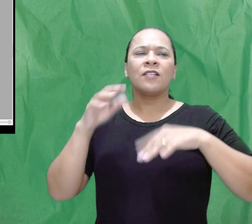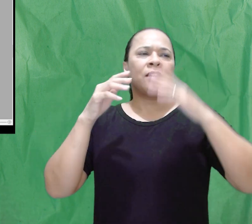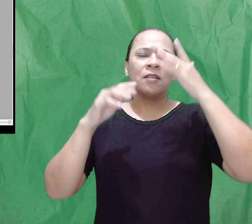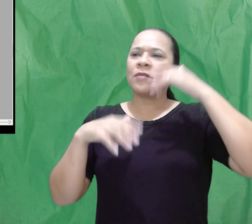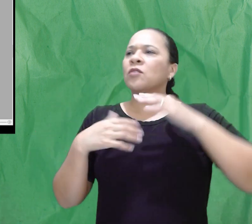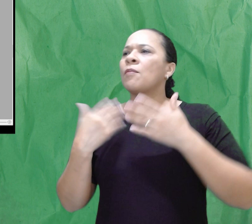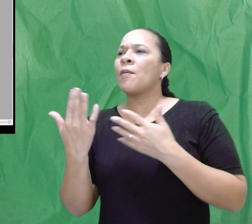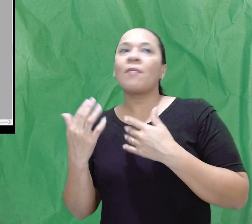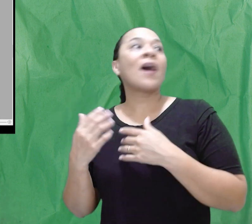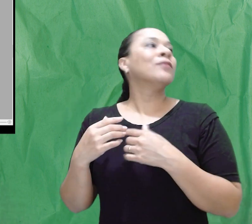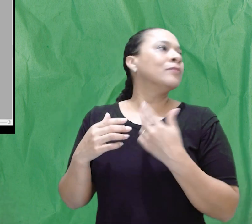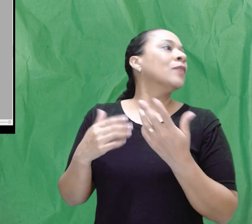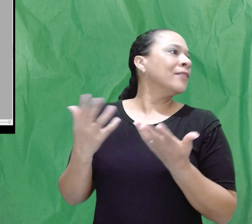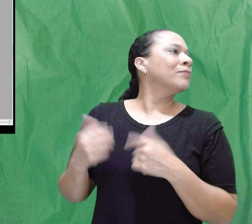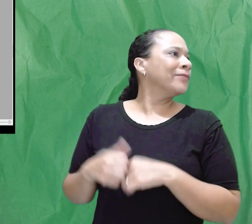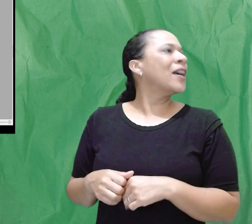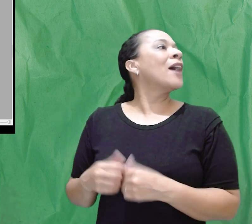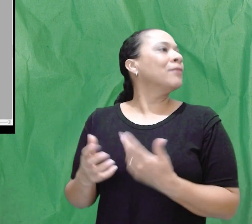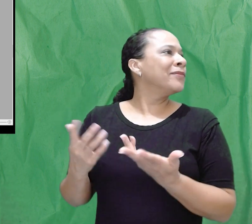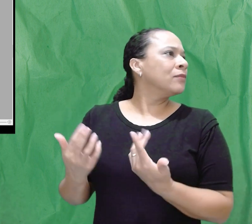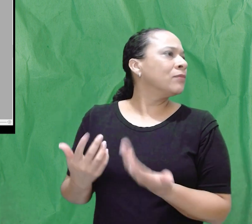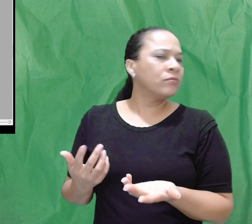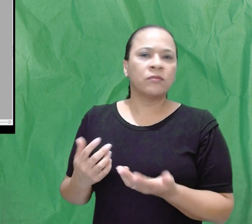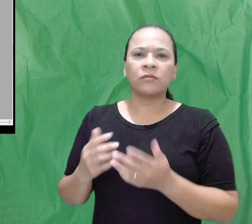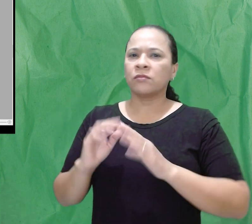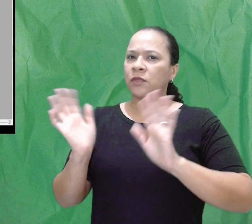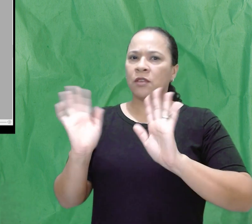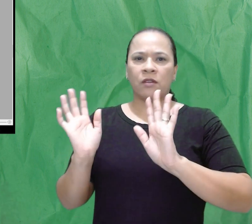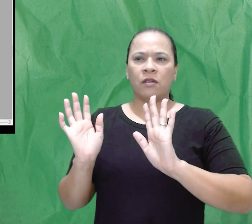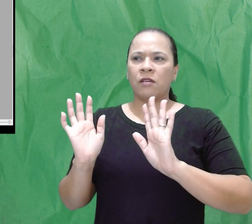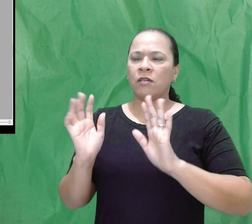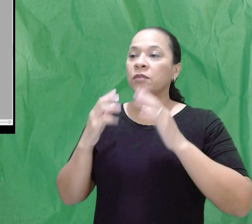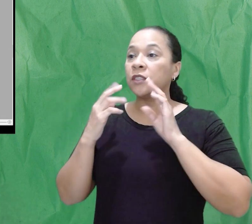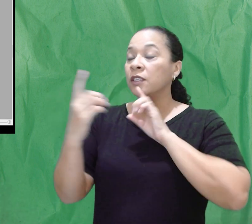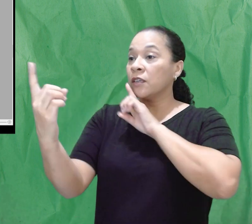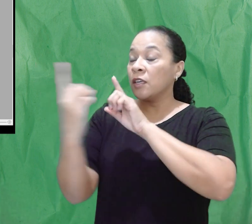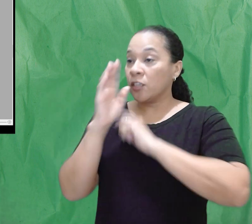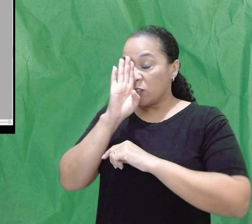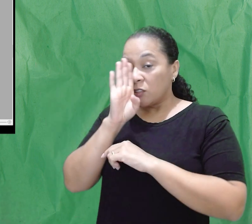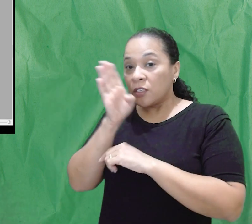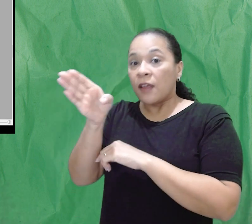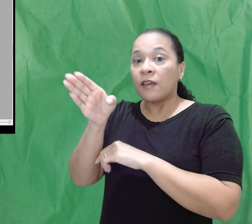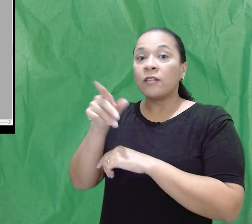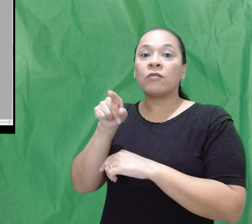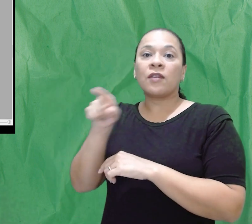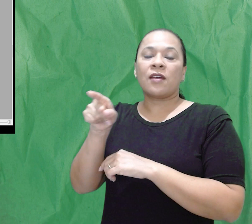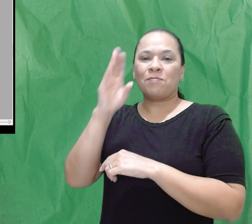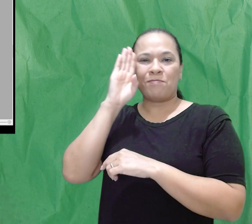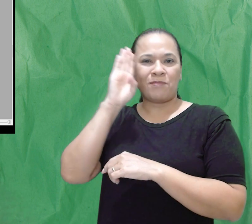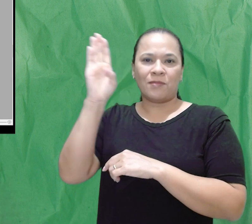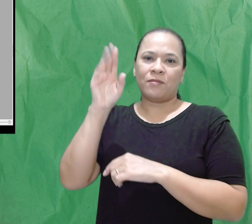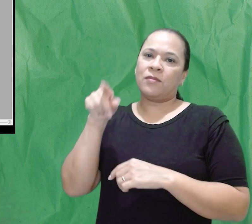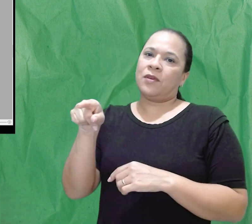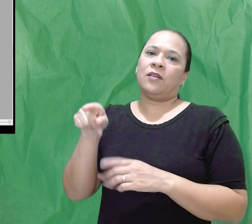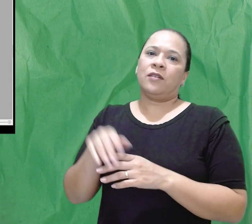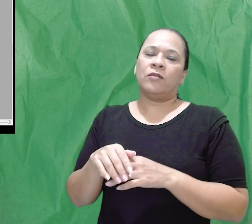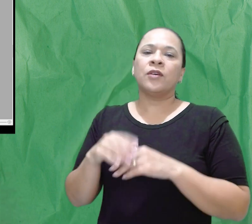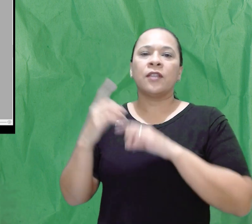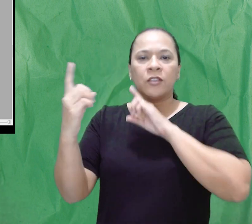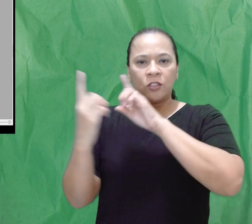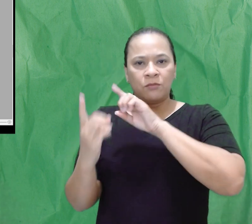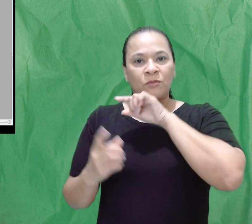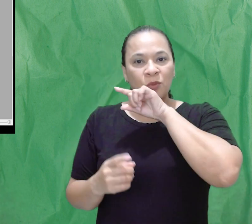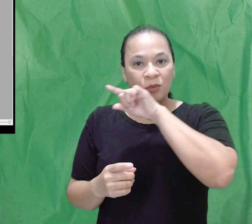assunto pessoal com o seu colega de trabalho. Se você está atendendo uma pessoa, ela é o seu foco